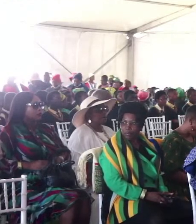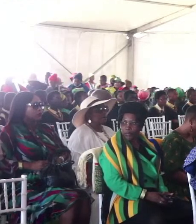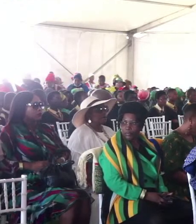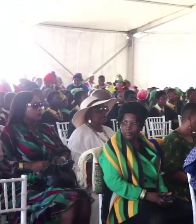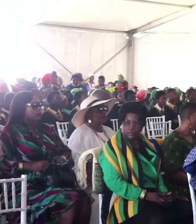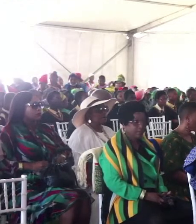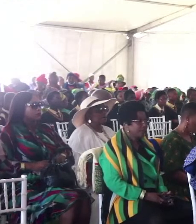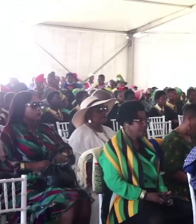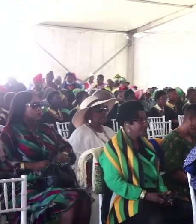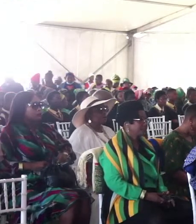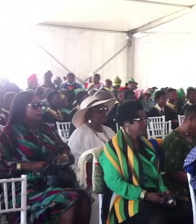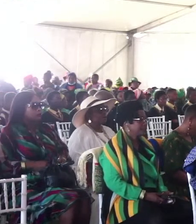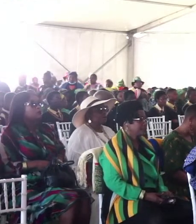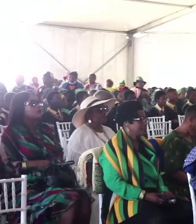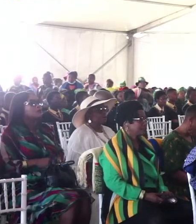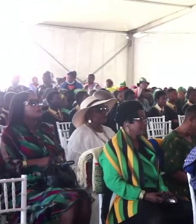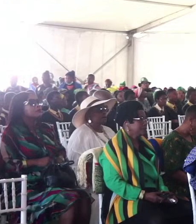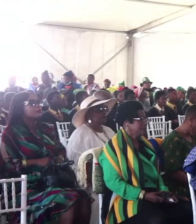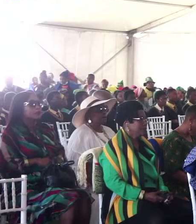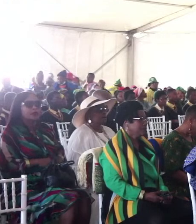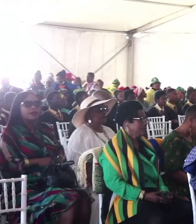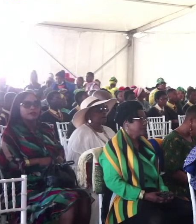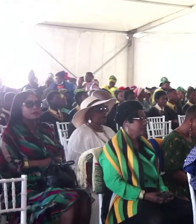ngokuthi nibe seniyibambile ne